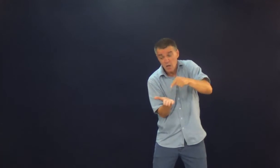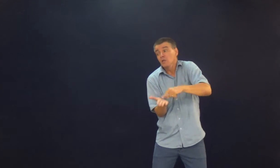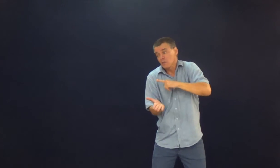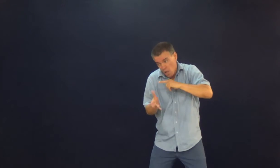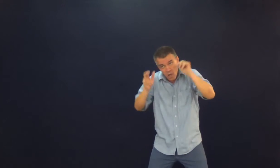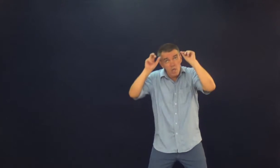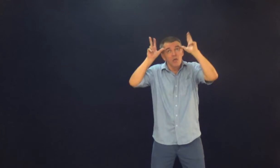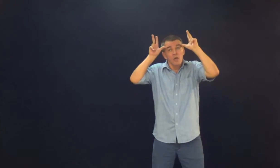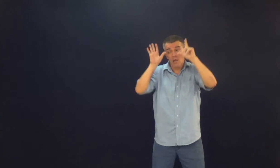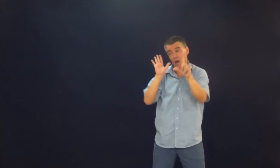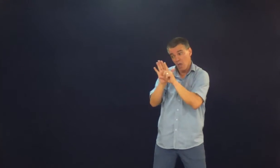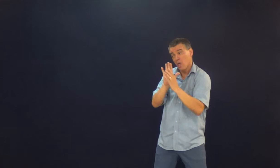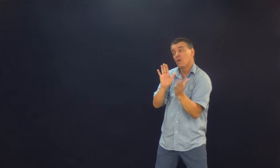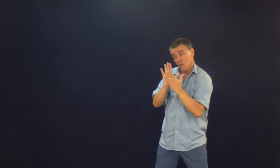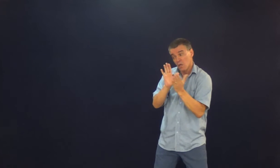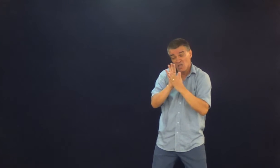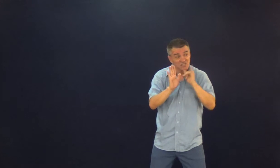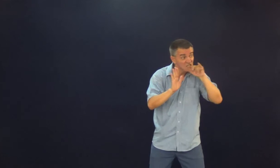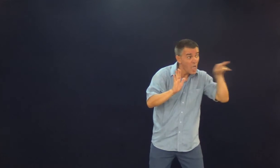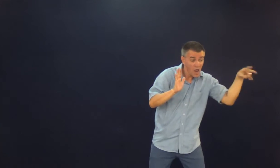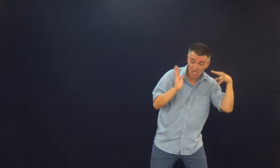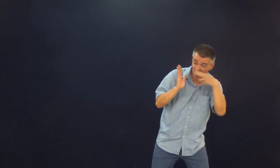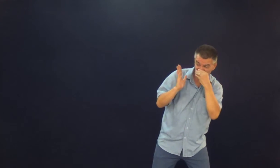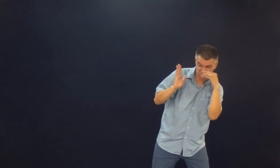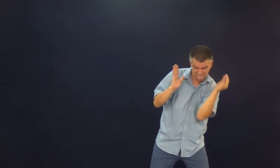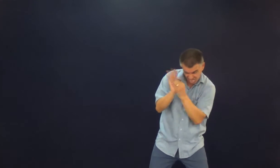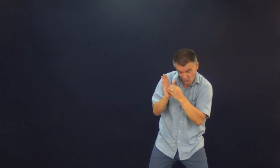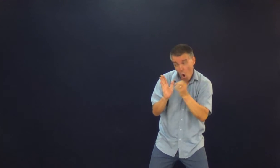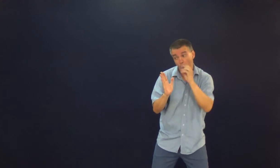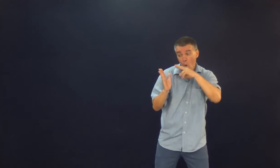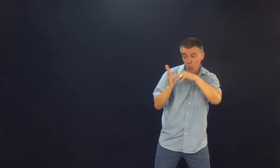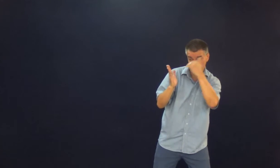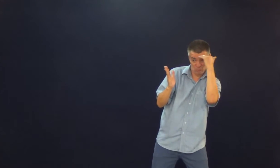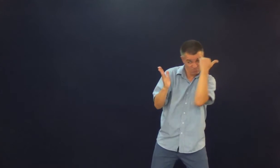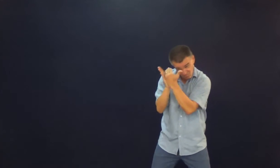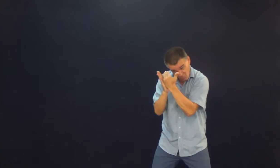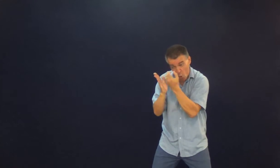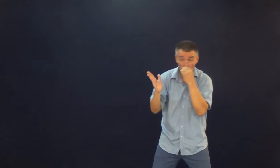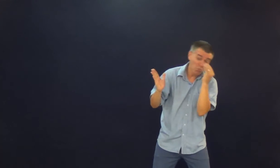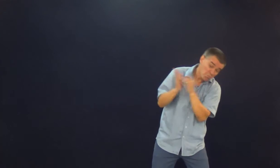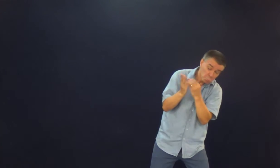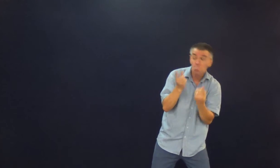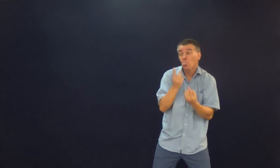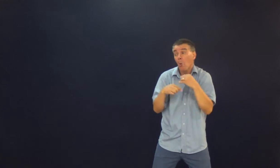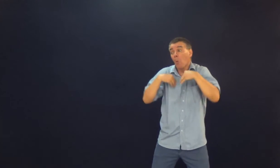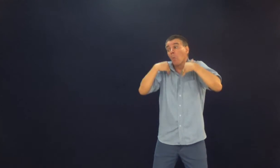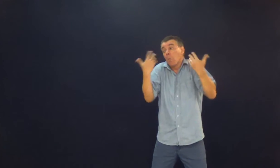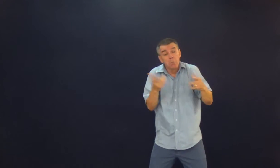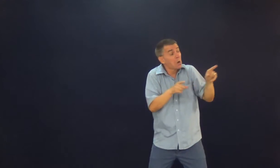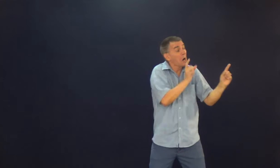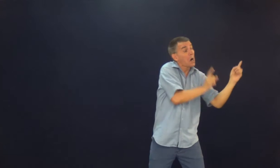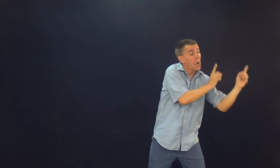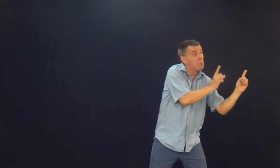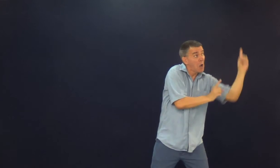esses cinco irmãos eles podem acontecer a lei de moisés dispõe de brindes e oita essa lei isso não